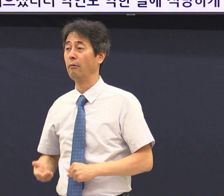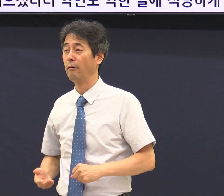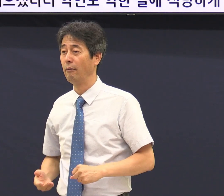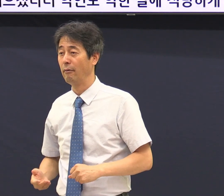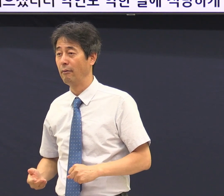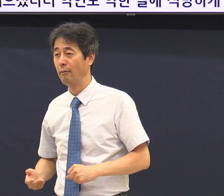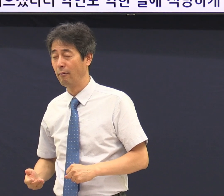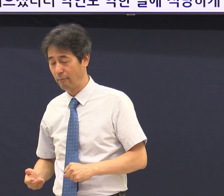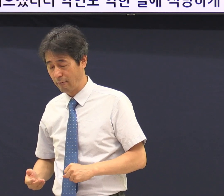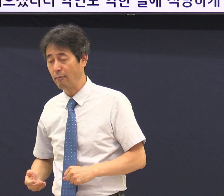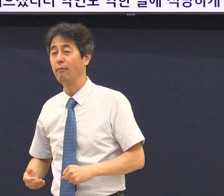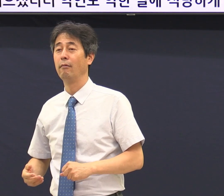사울은